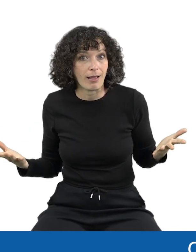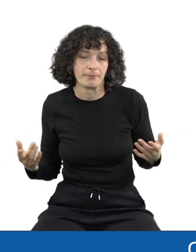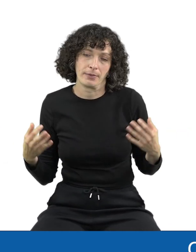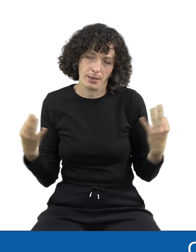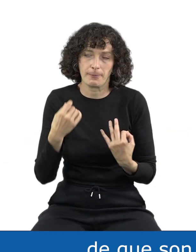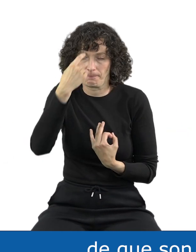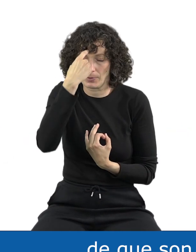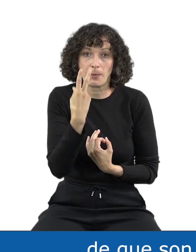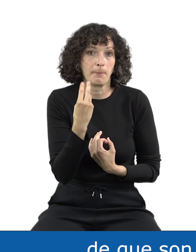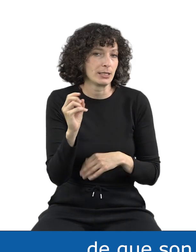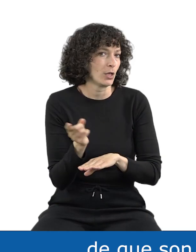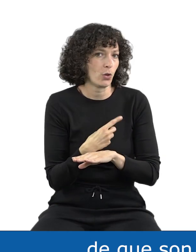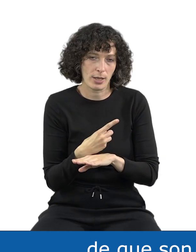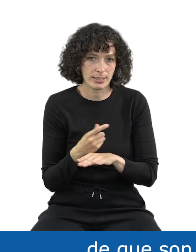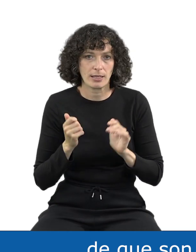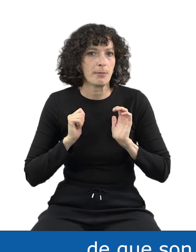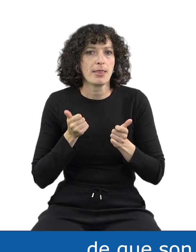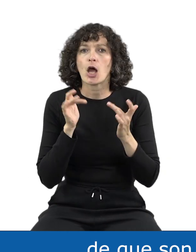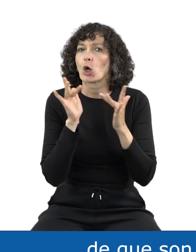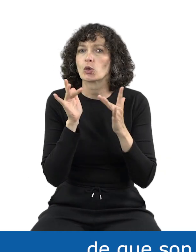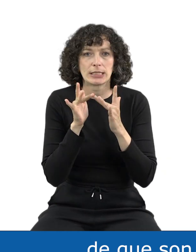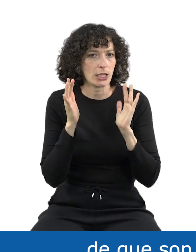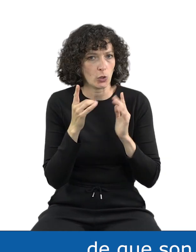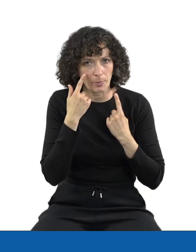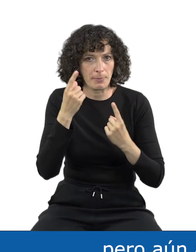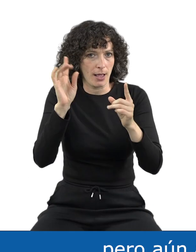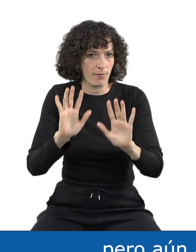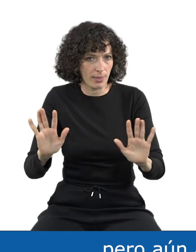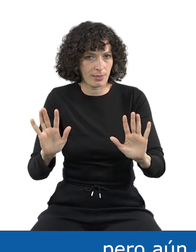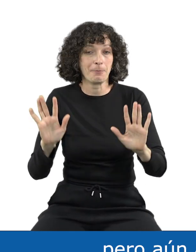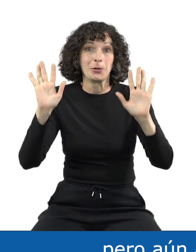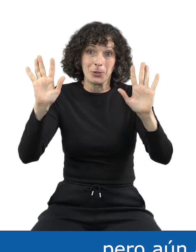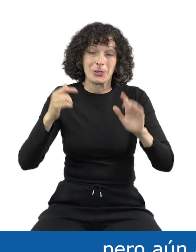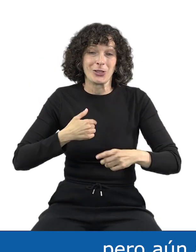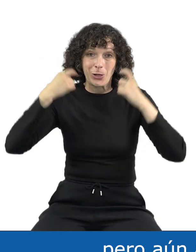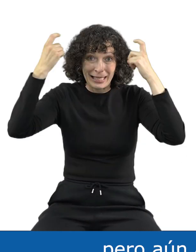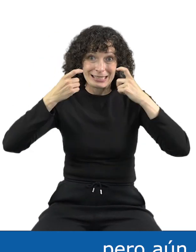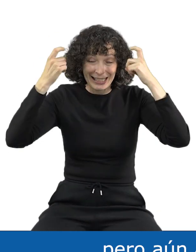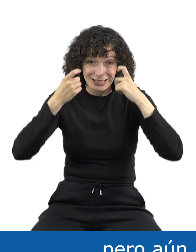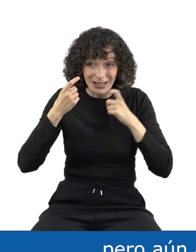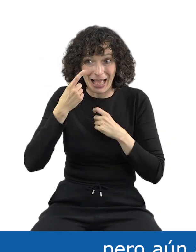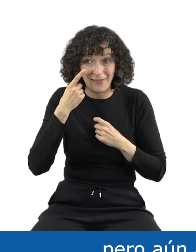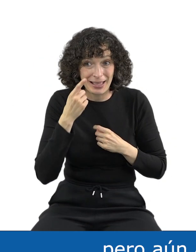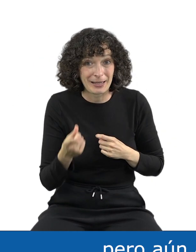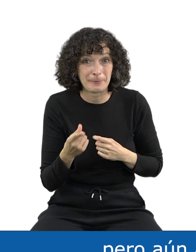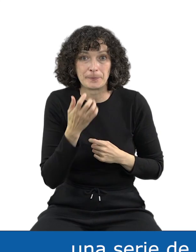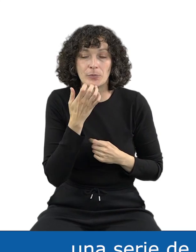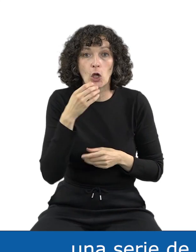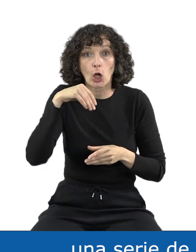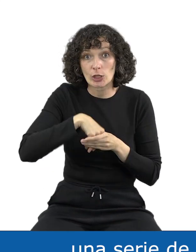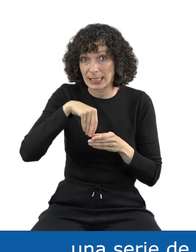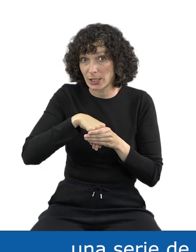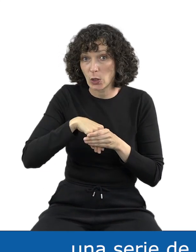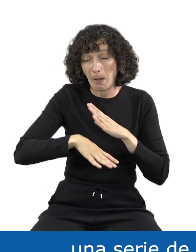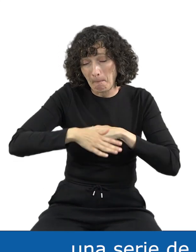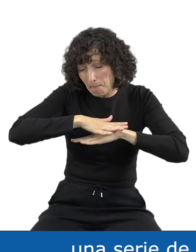que ser muy conscientes de que son solamente 20 horitas, es una pequeña toma de contacto, pero aún así sí que vamos a ver, voy a intentar ver con ellos pues